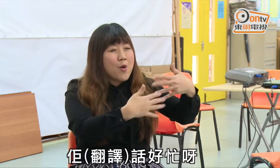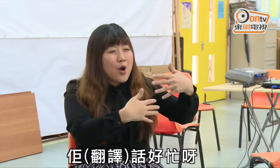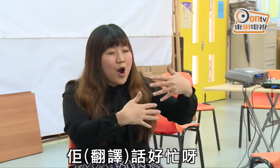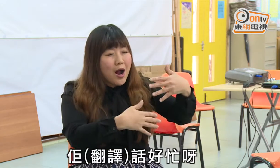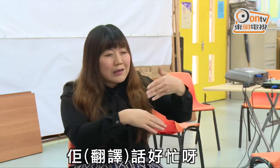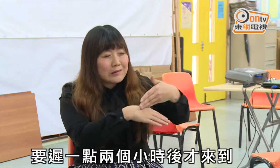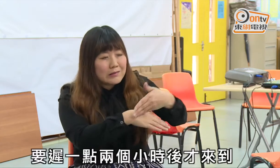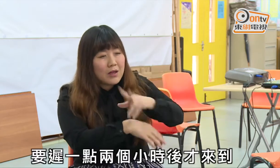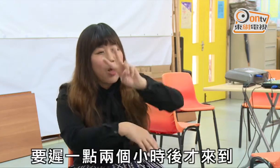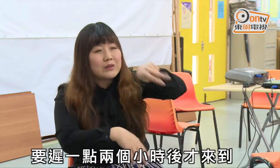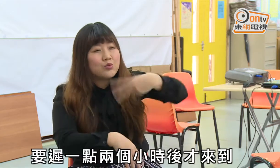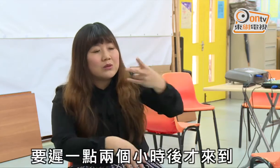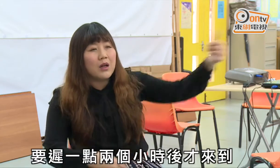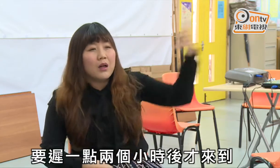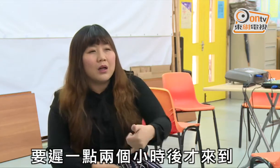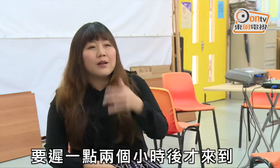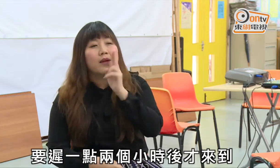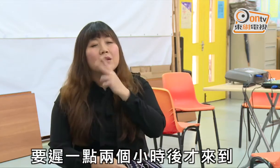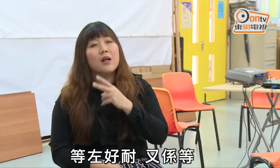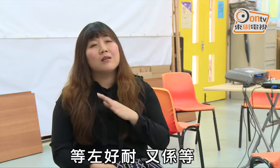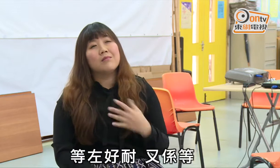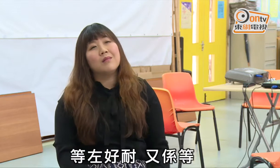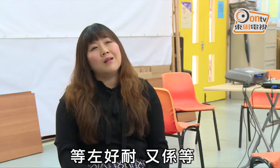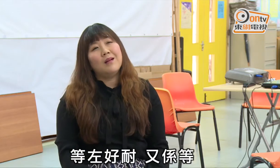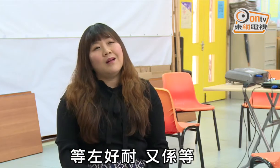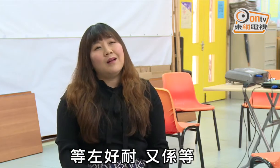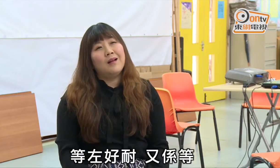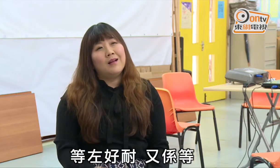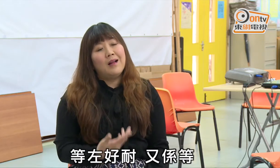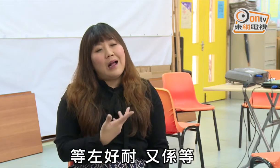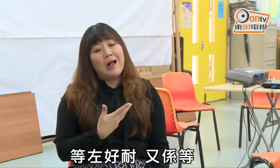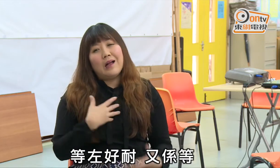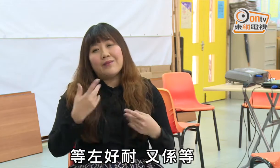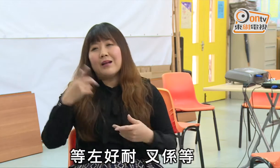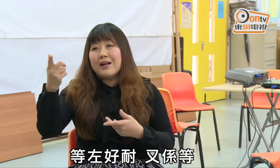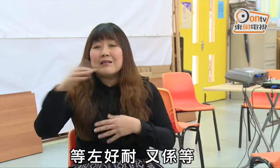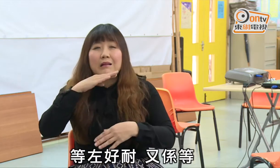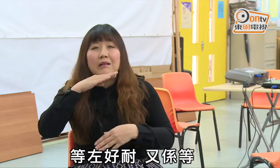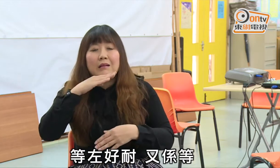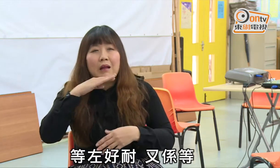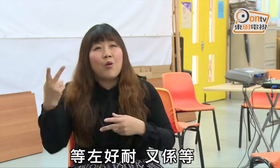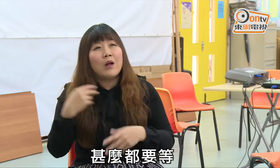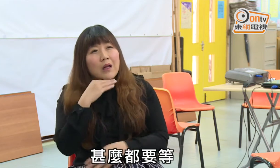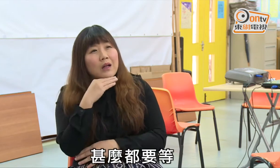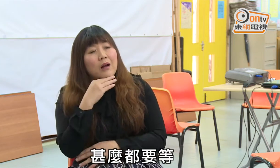啊！你遲2个钟头先嚟得，哇！真係要等好耐。咁又係等，咩都係